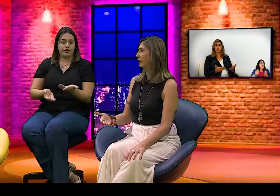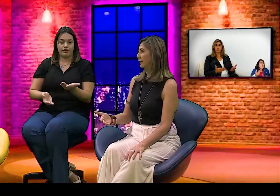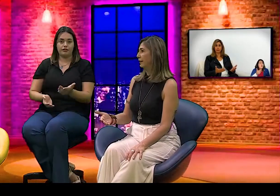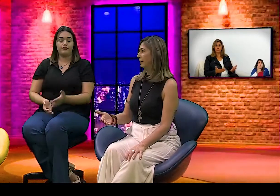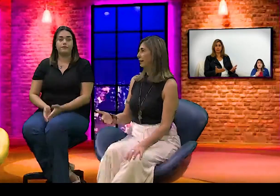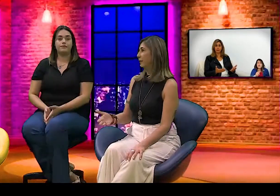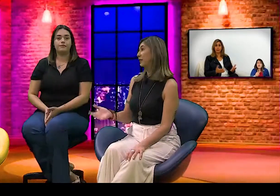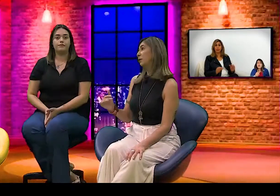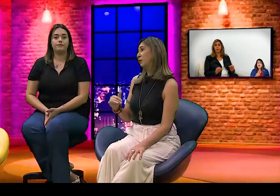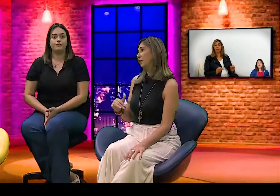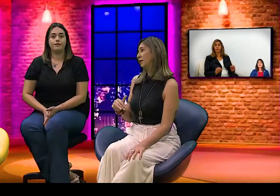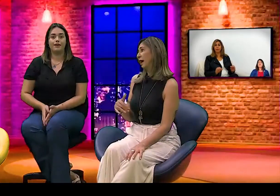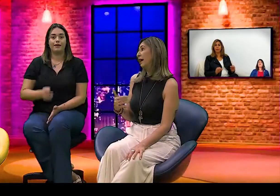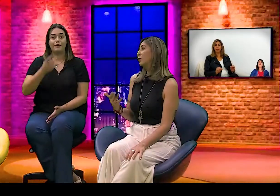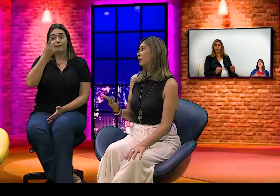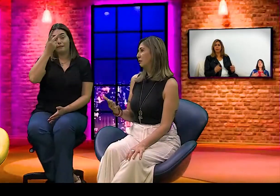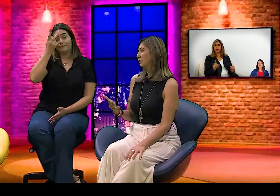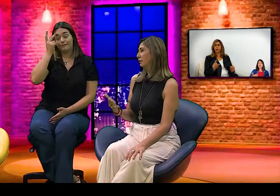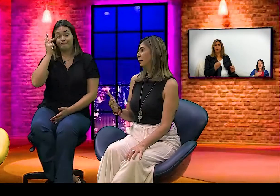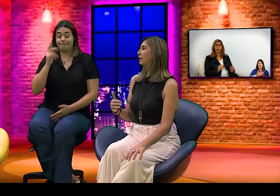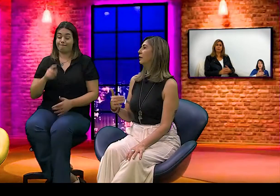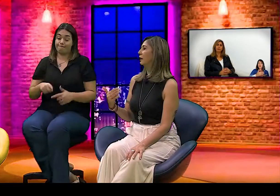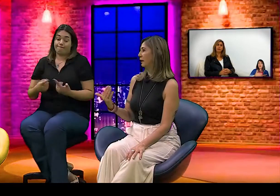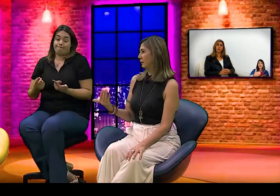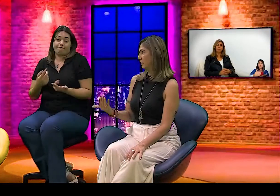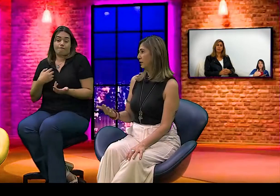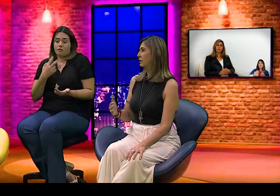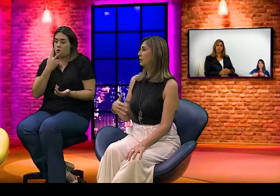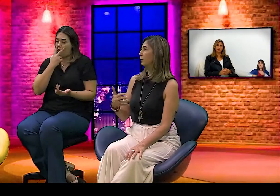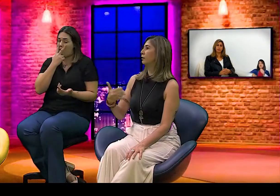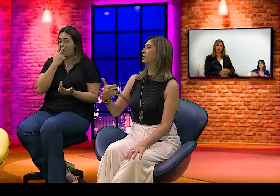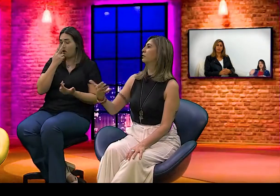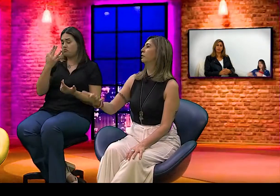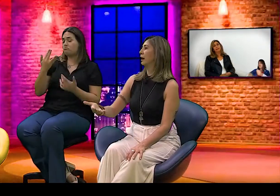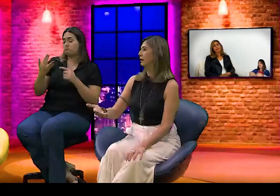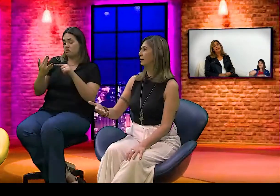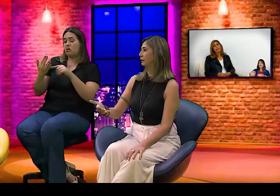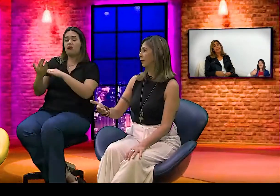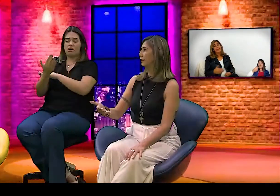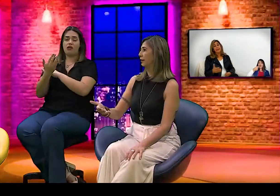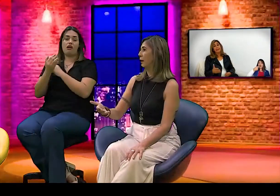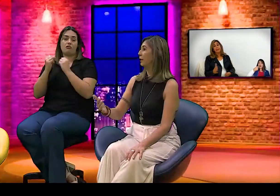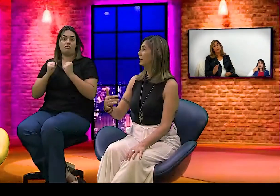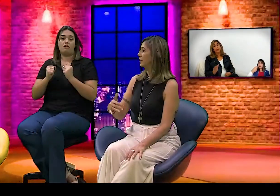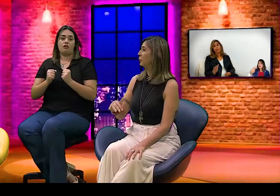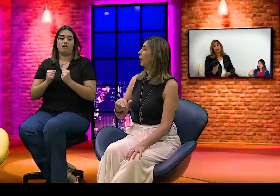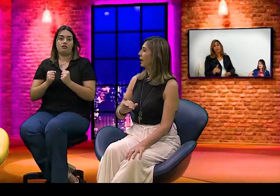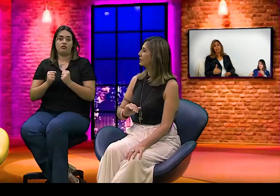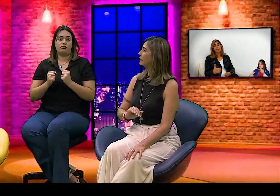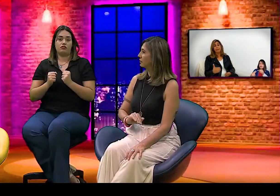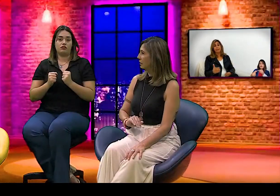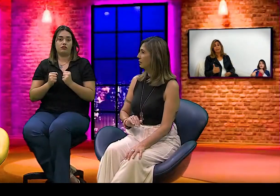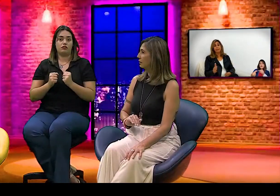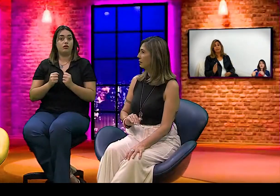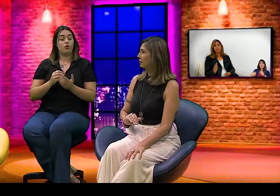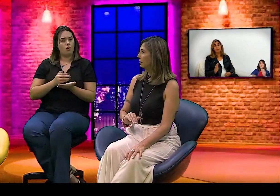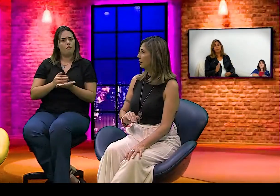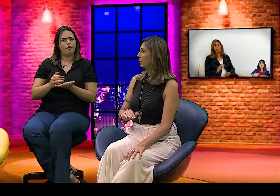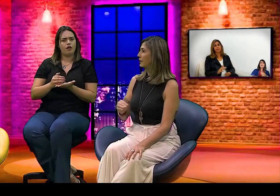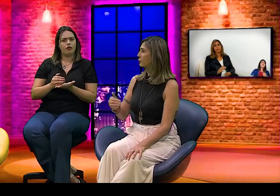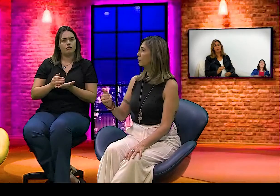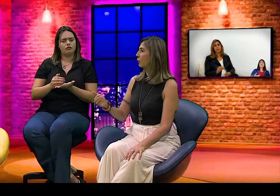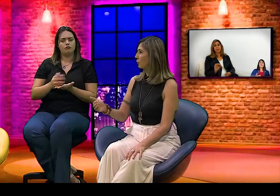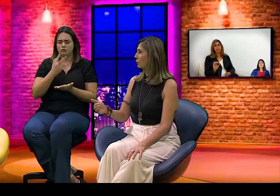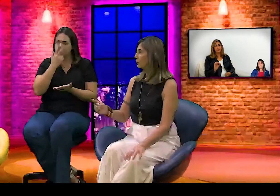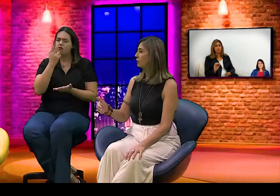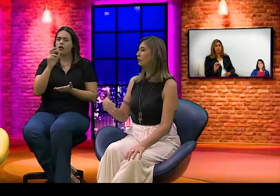produtiva. Mas as pessoas acham que aquela substância pode te ajudar, né? A princípio parece que sim,